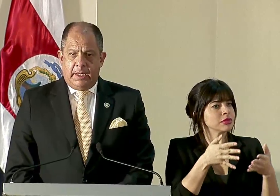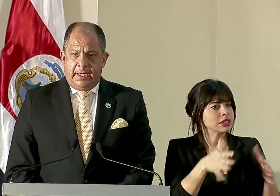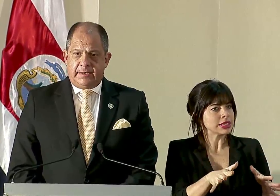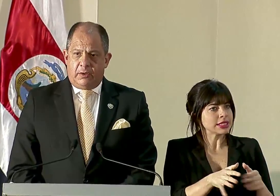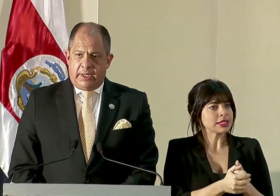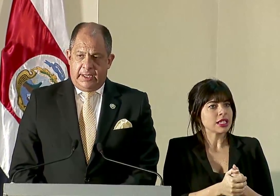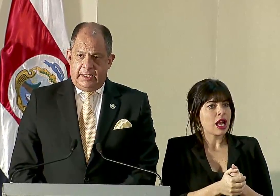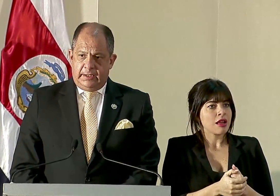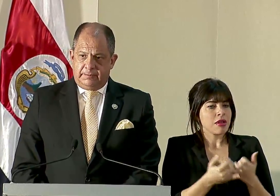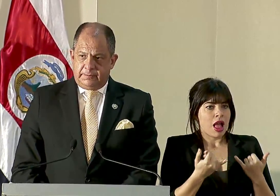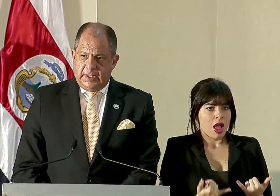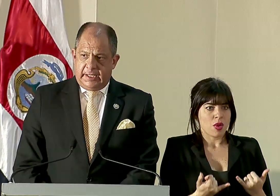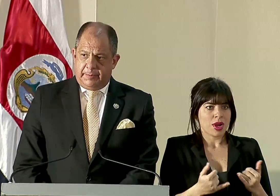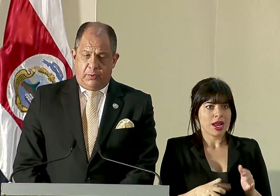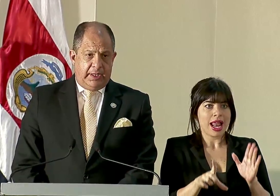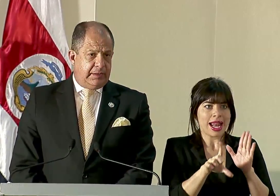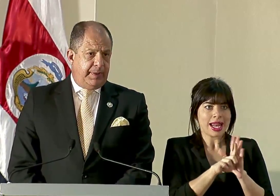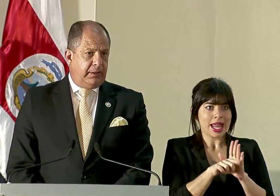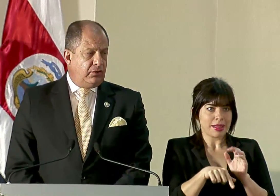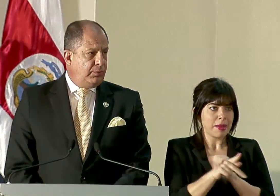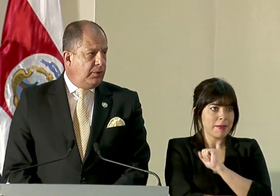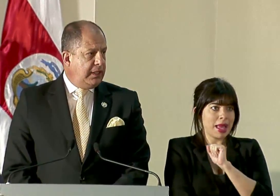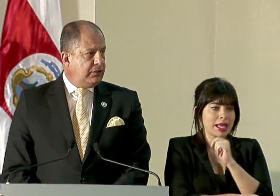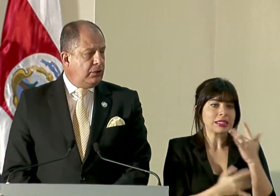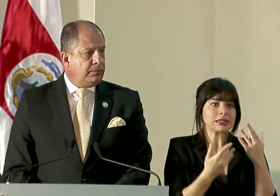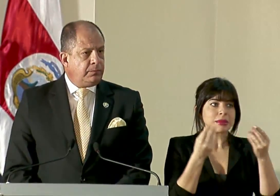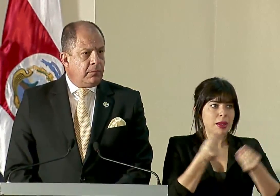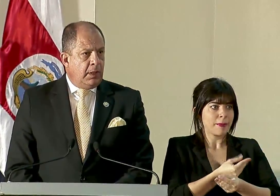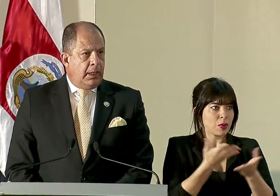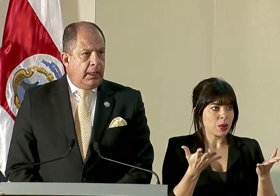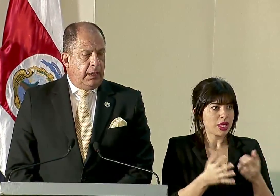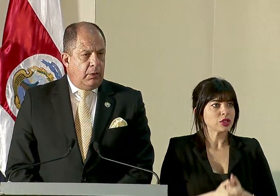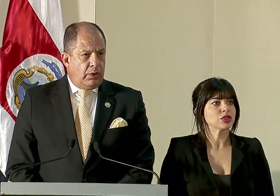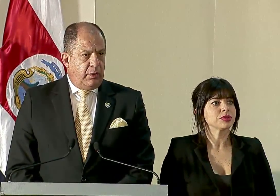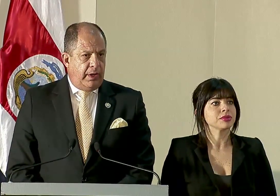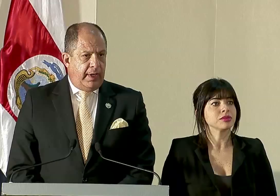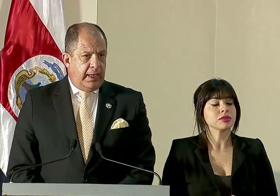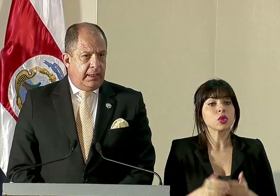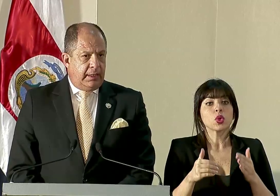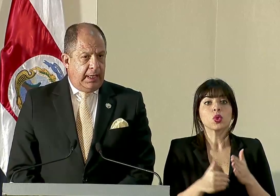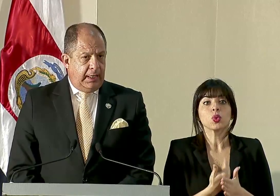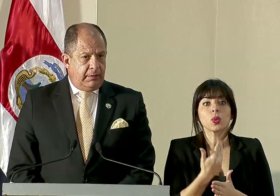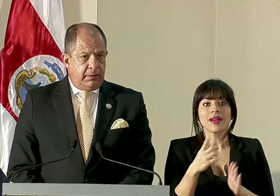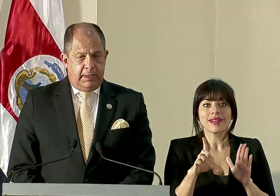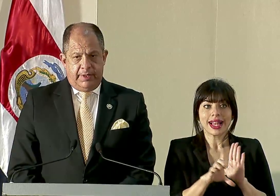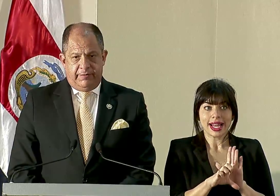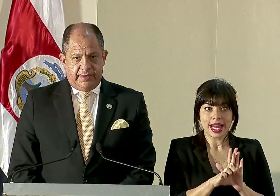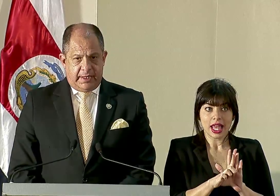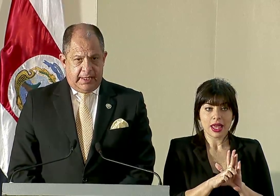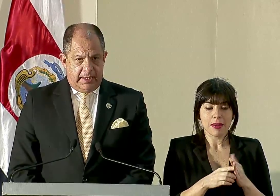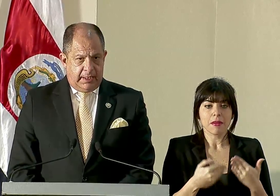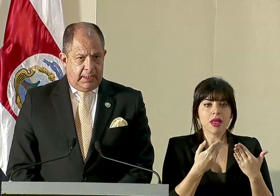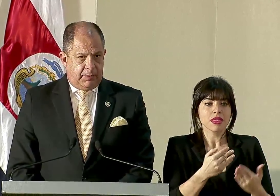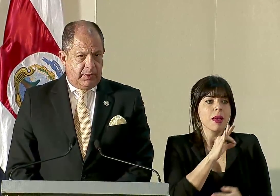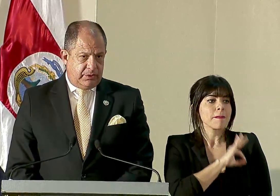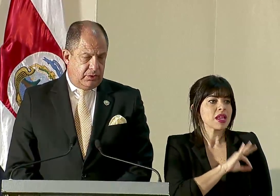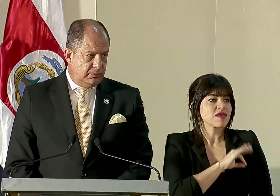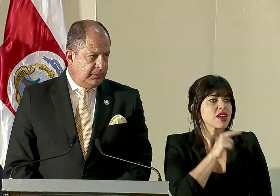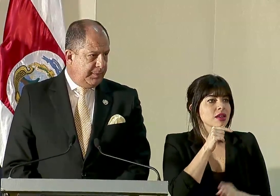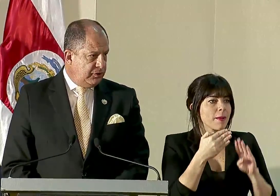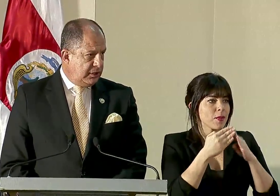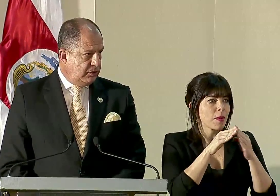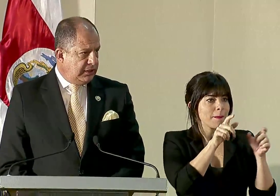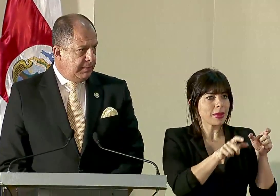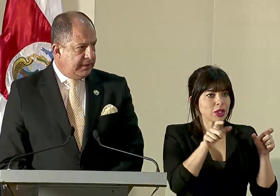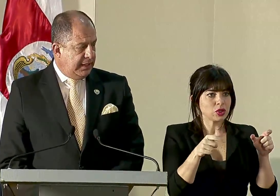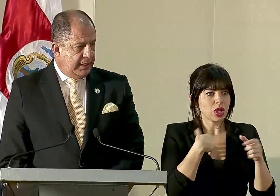es ahora ley de la República, esperando su publicación, una nueva ley que beneficiará a la población